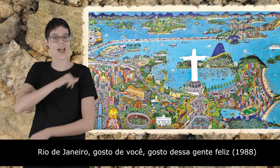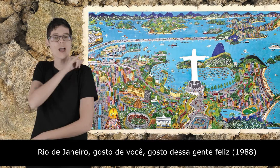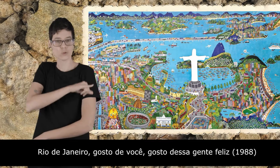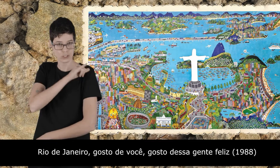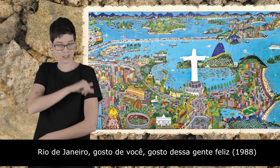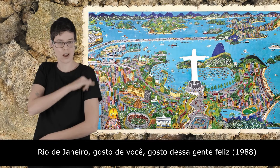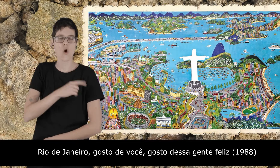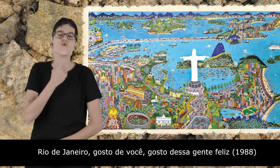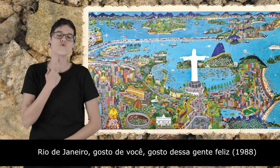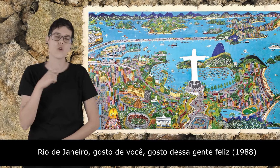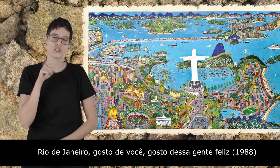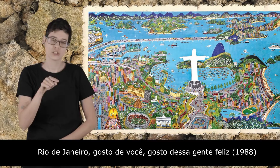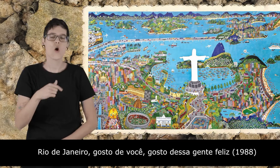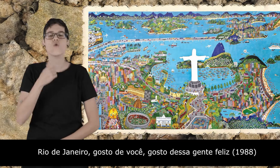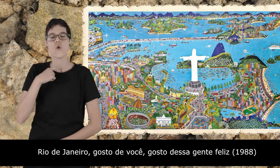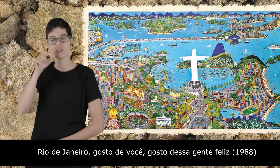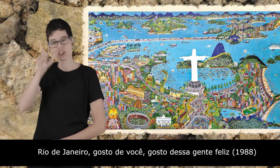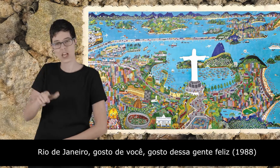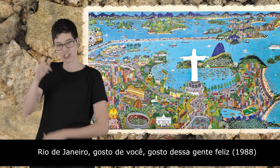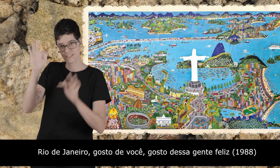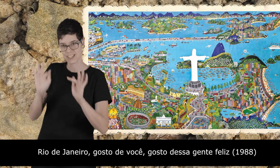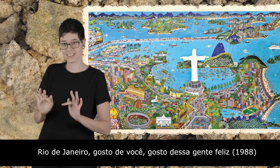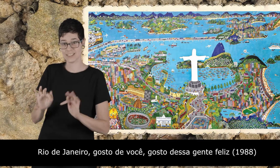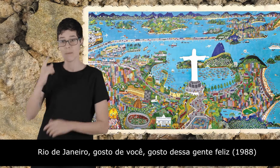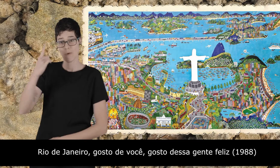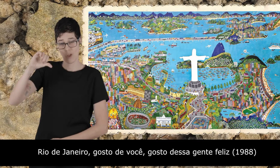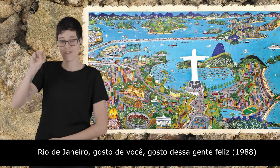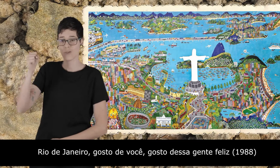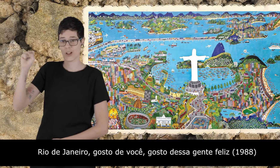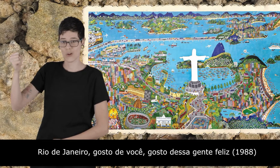Rio de Janeiro, gosto de você, gosto dessa gente feliz,